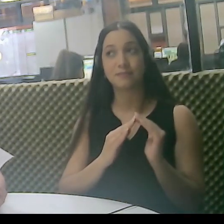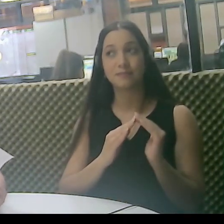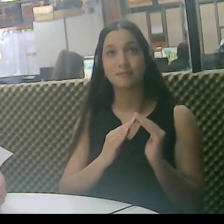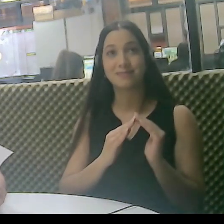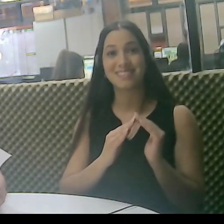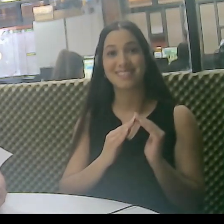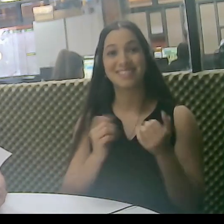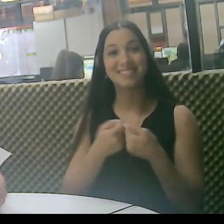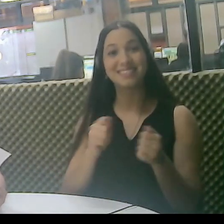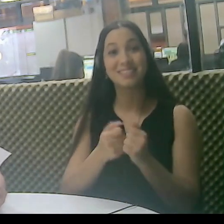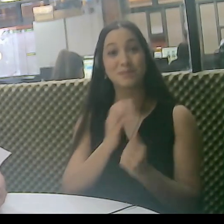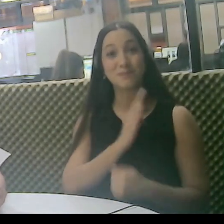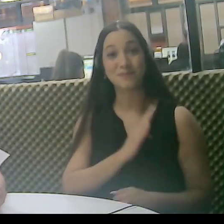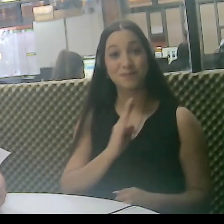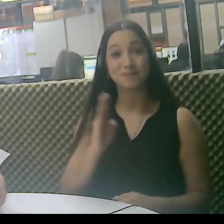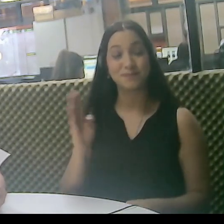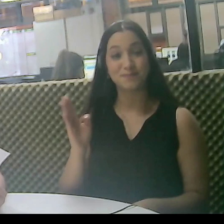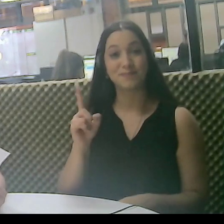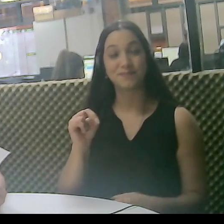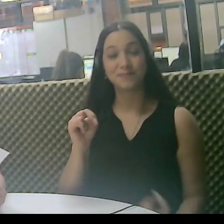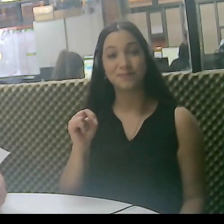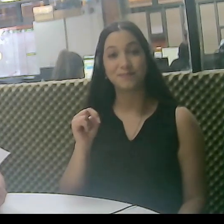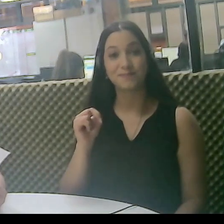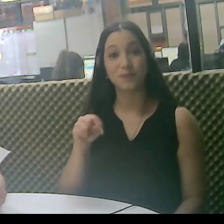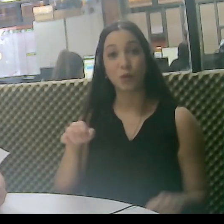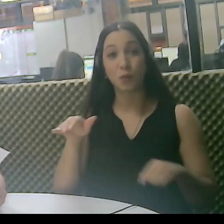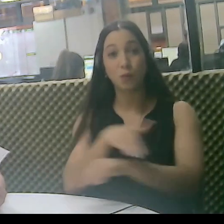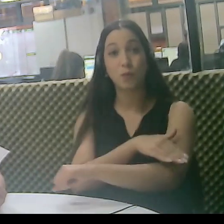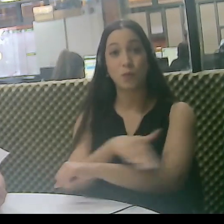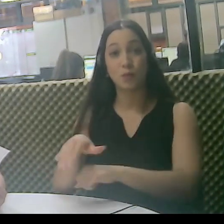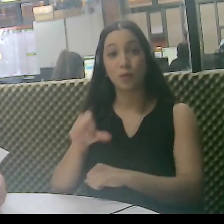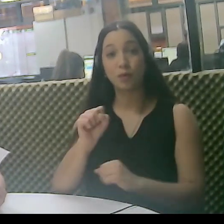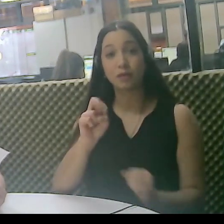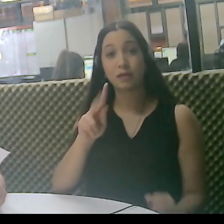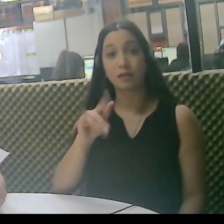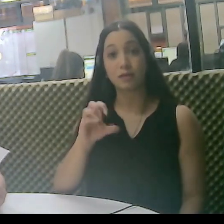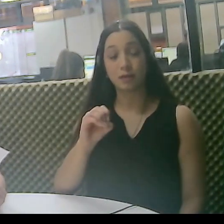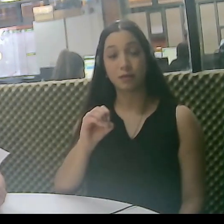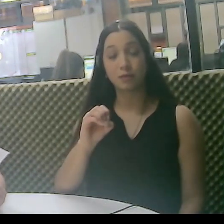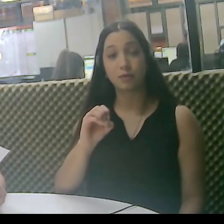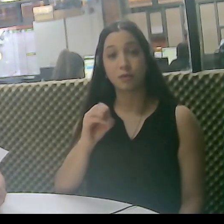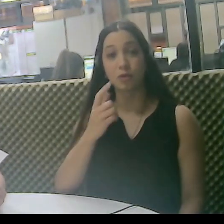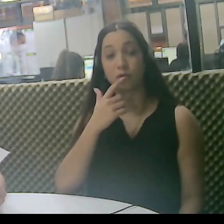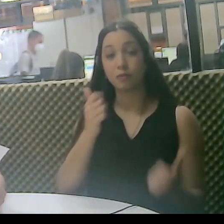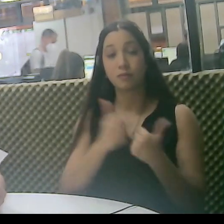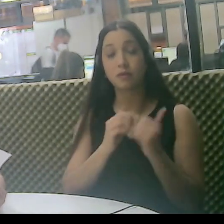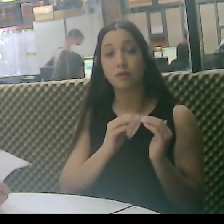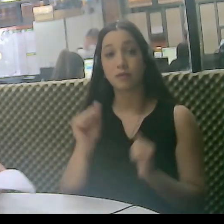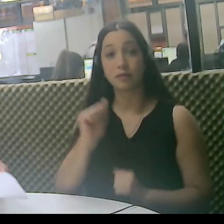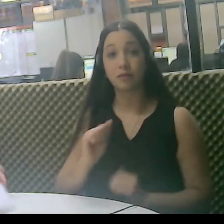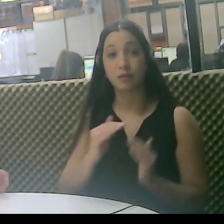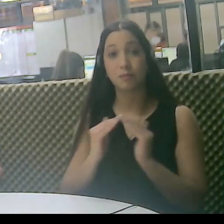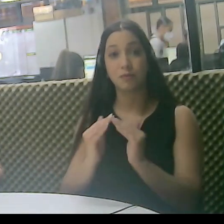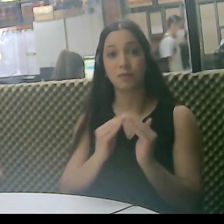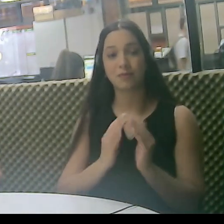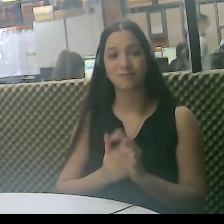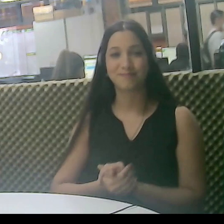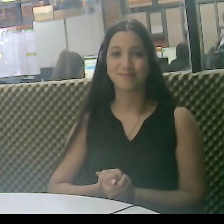o ônibus biblioteca ficará na rua Sérgio Bittencourt, ao lado da Associação de Moradores do